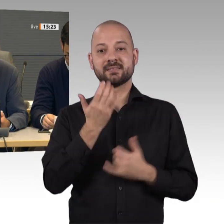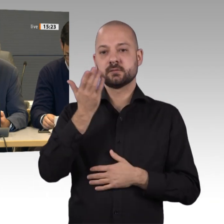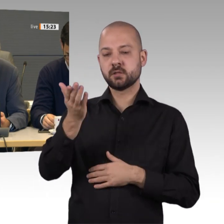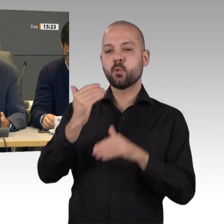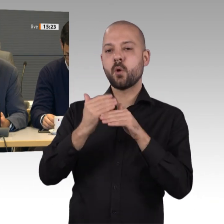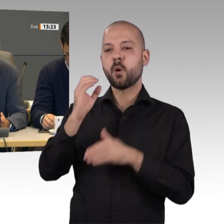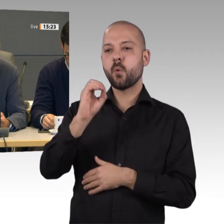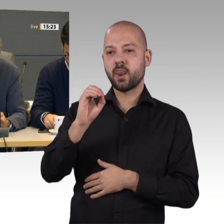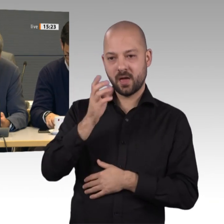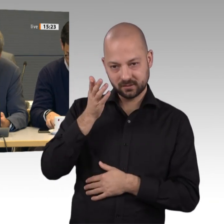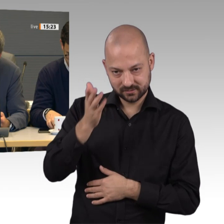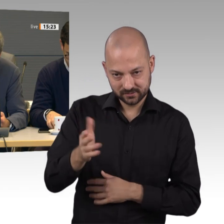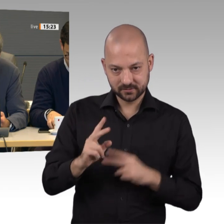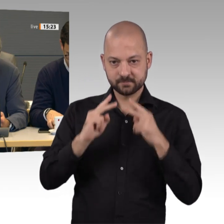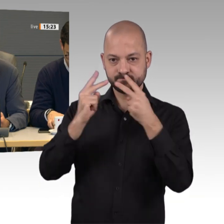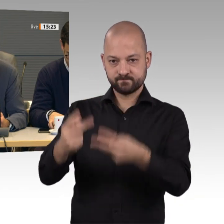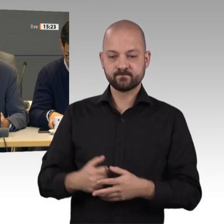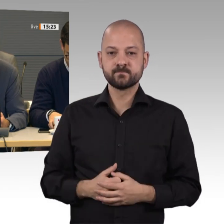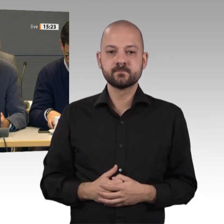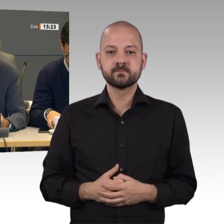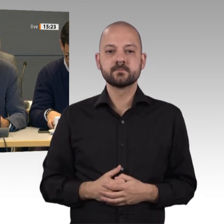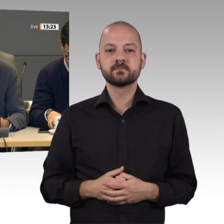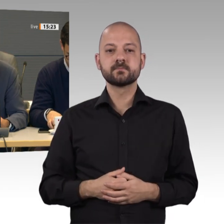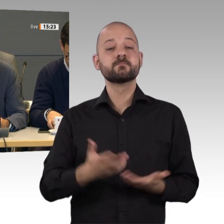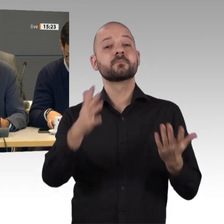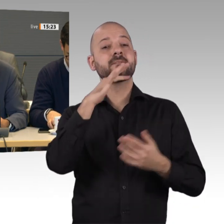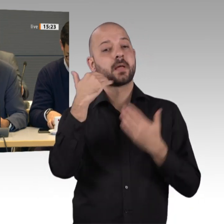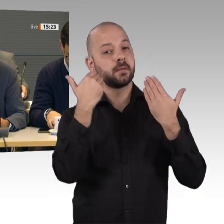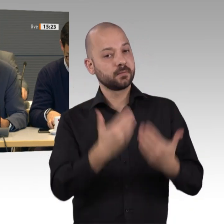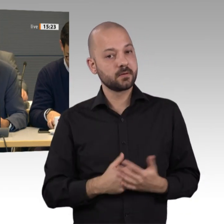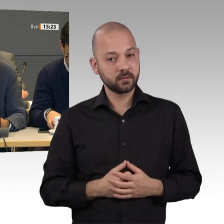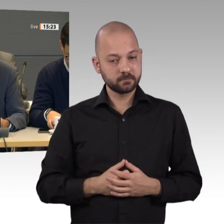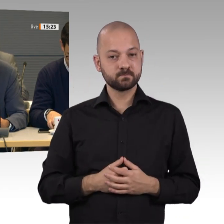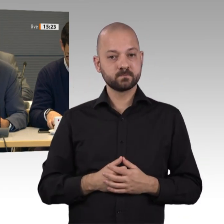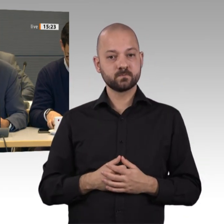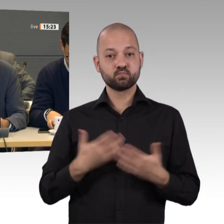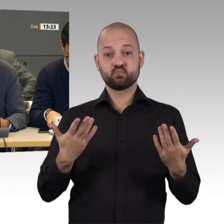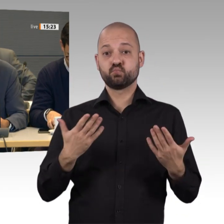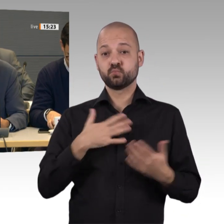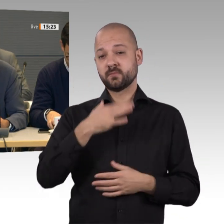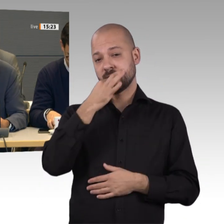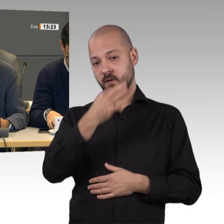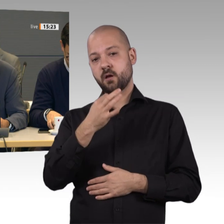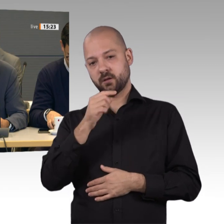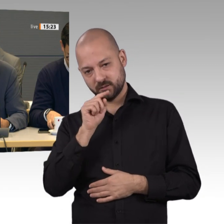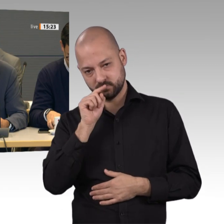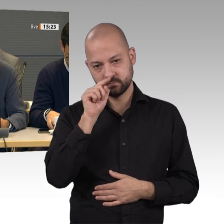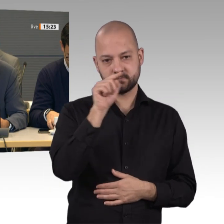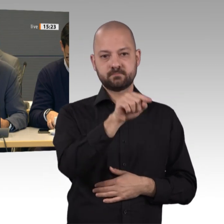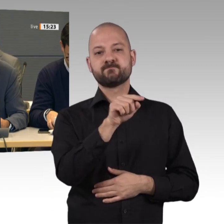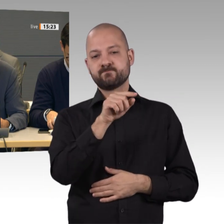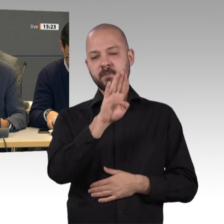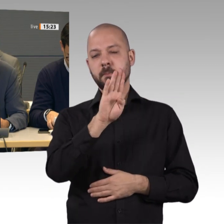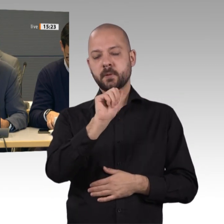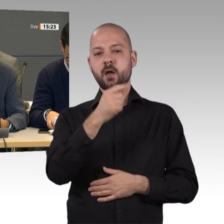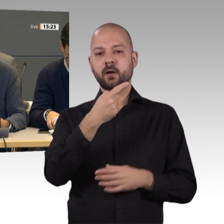FW. Und zwar auch mit der Frage zum Budget für Ausbildung, wo Sie die richtige Zuständigkeit sehen. Ob es bei der Bundesagentur für